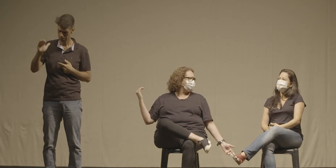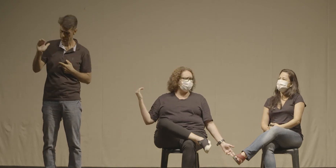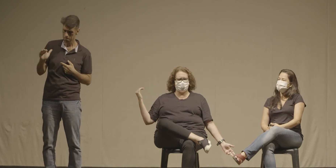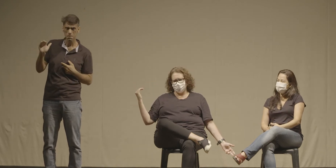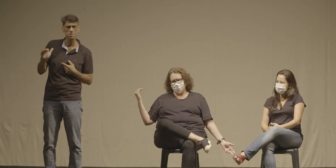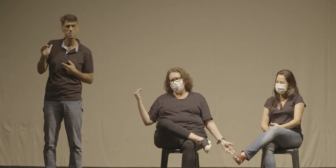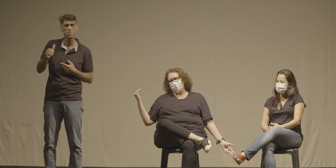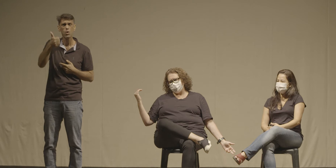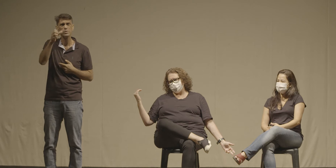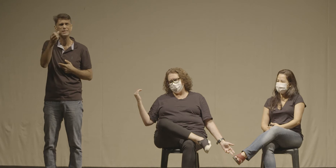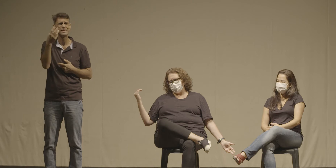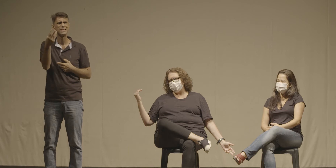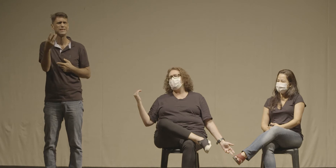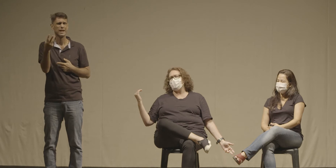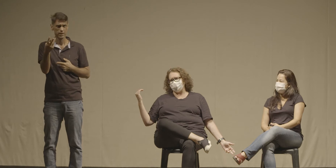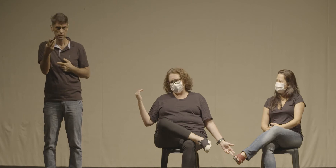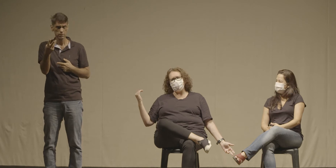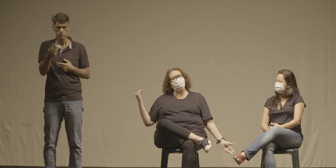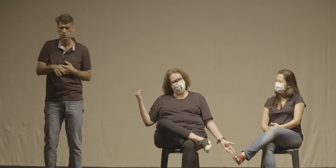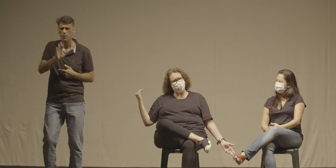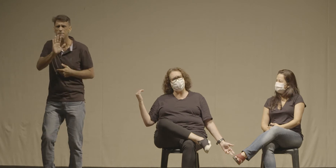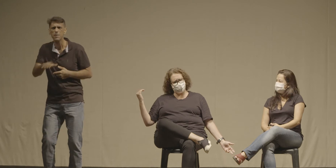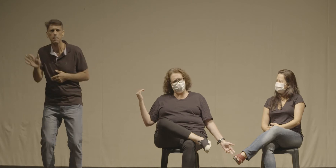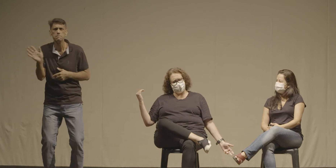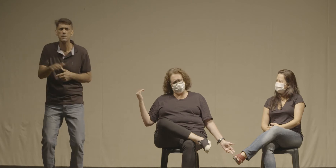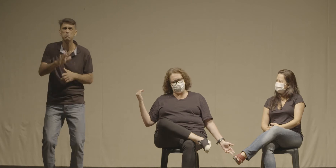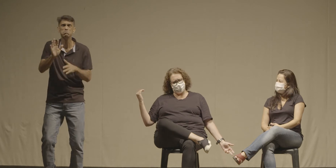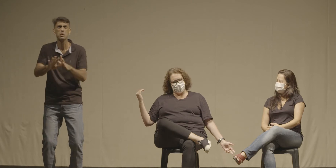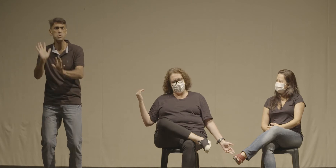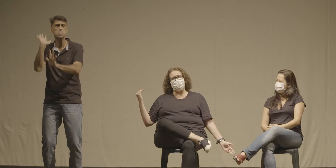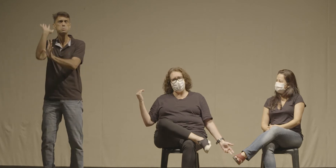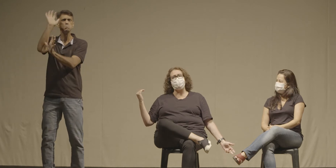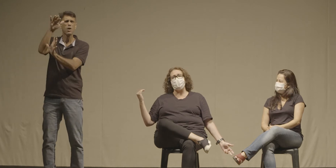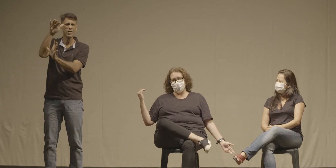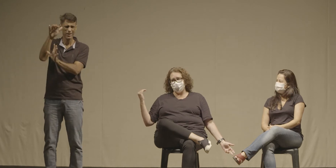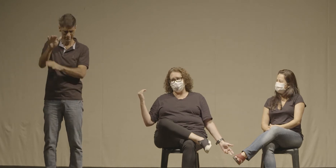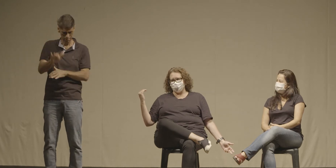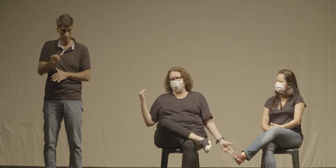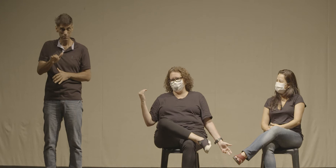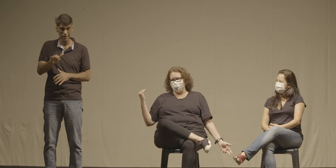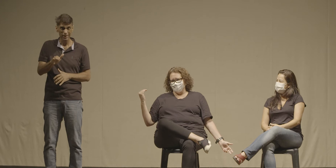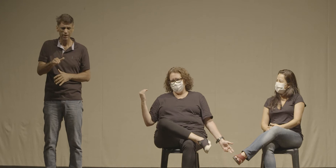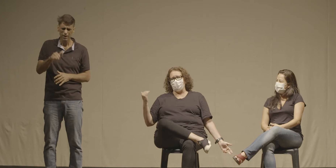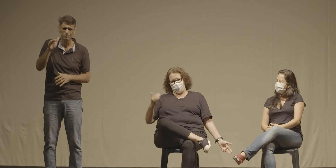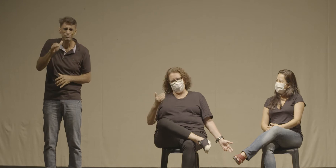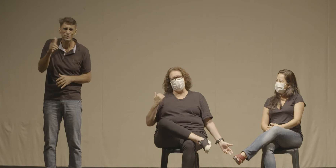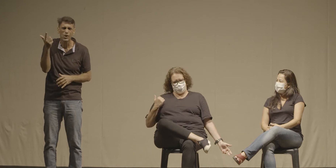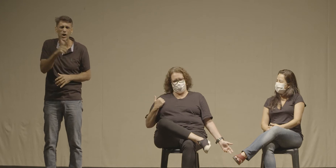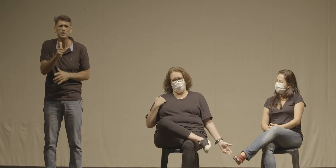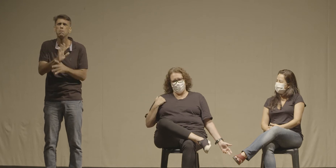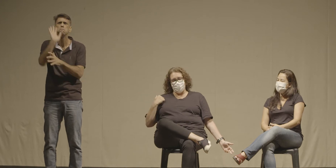1,63 m. Gente, vai jogar basquete com 1,63 m. Experimente, para a